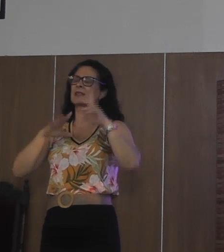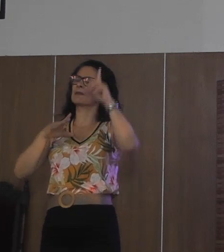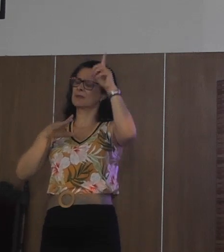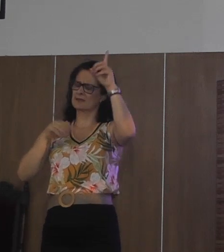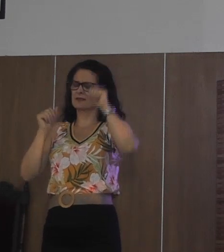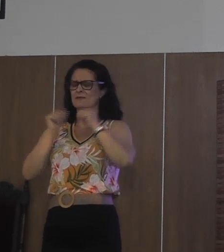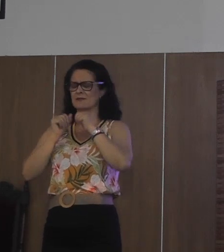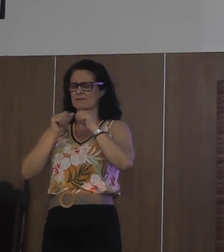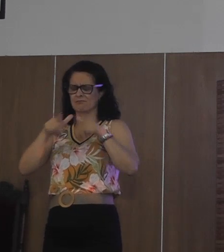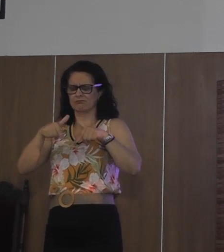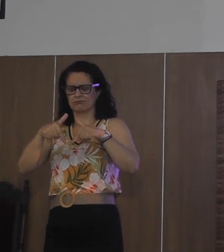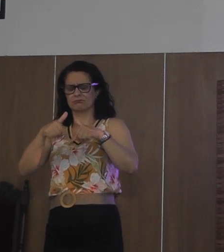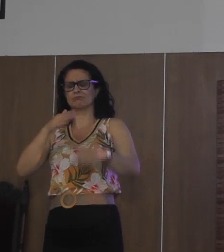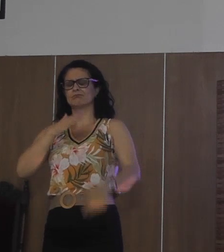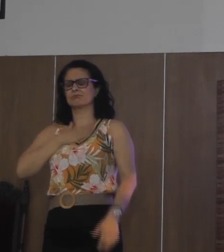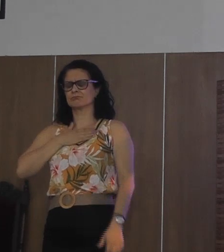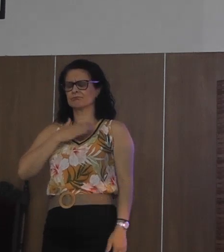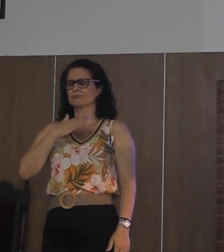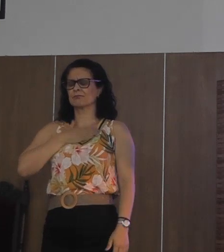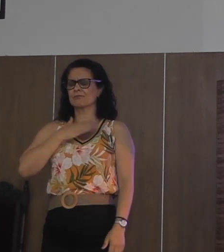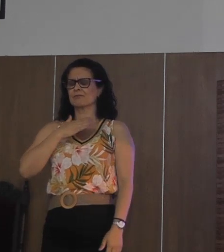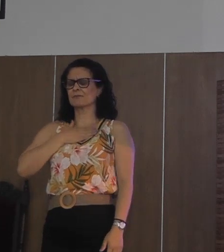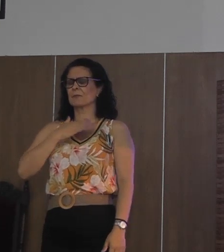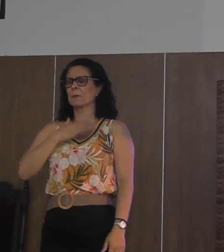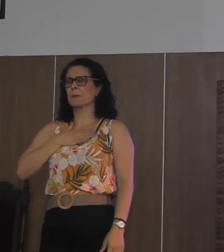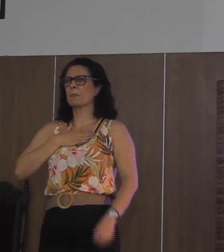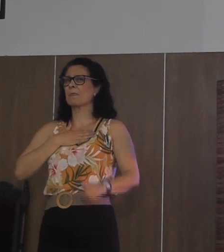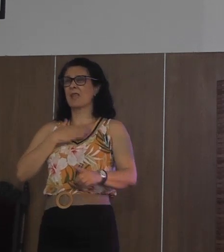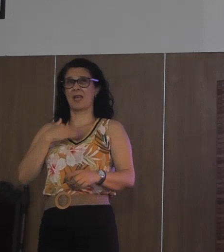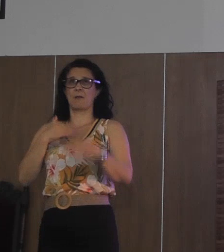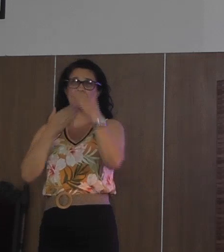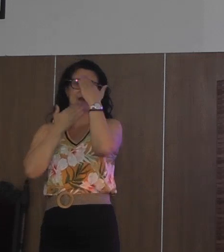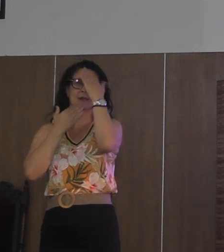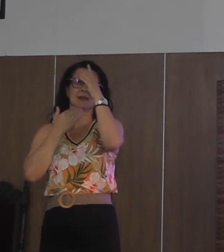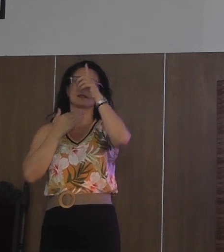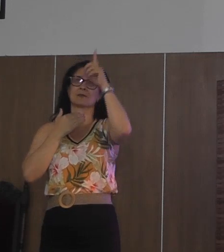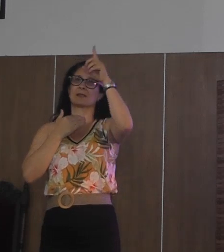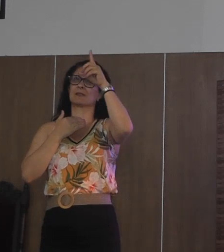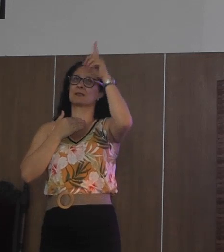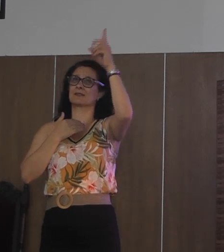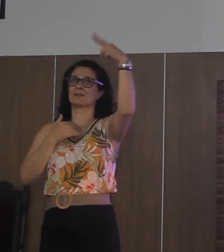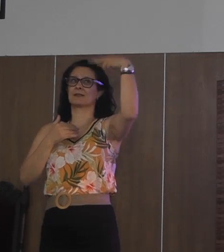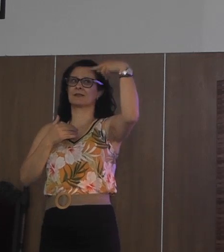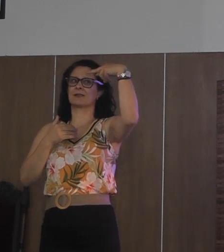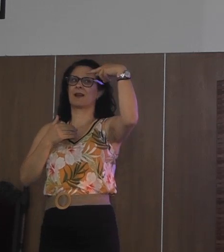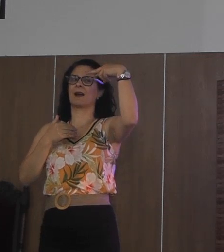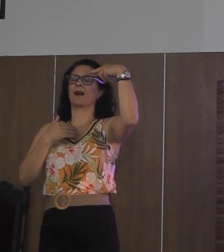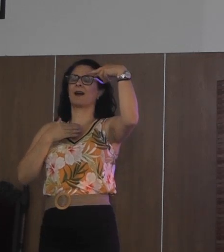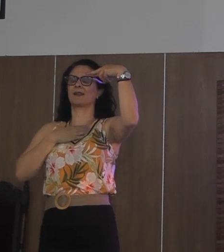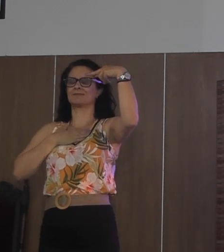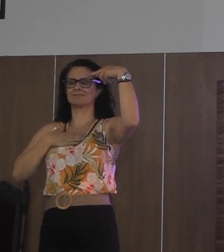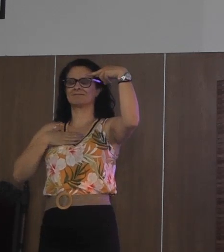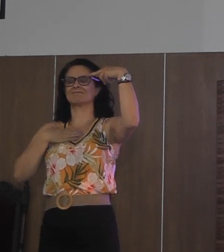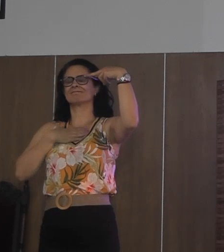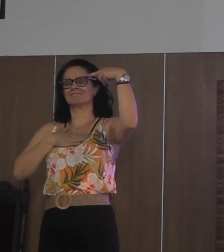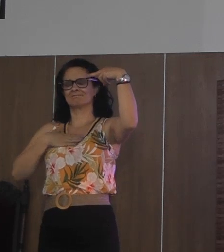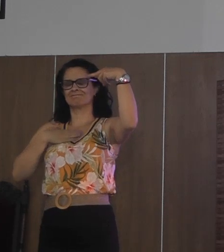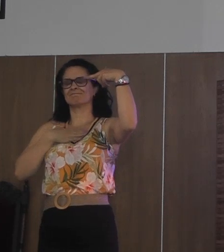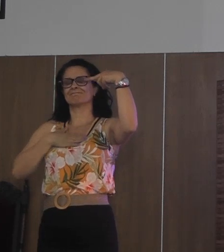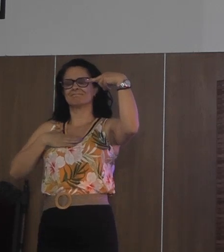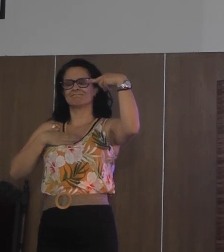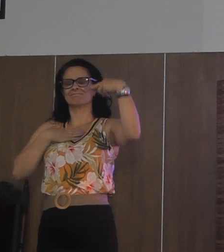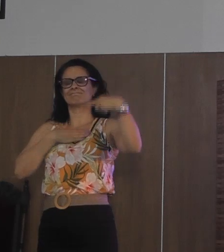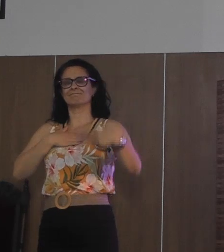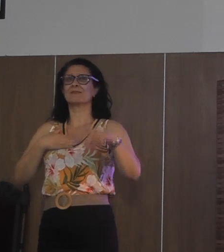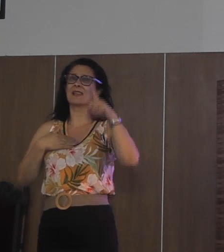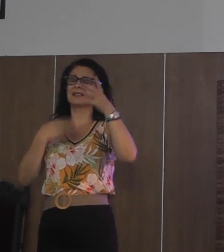vida, Deus está olhando para mim e está falando, é desse jeito que eu gosto que o meu servo seja. É esse o padrão